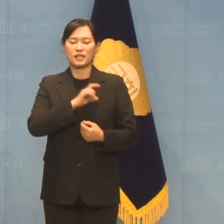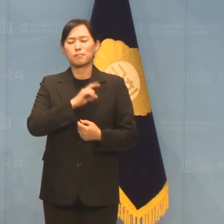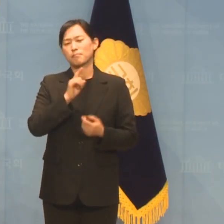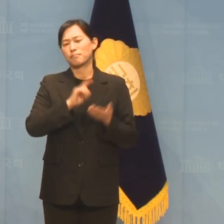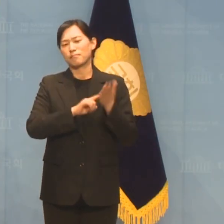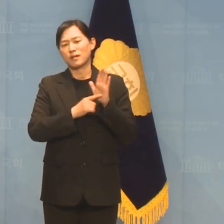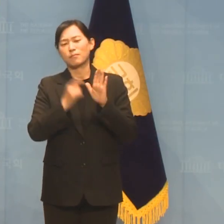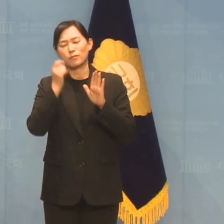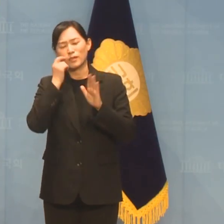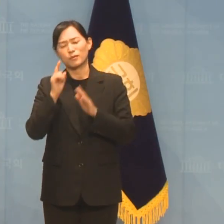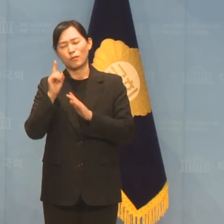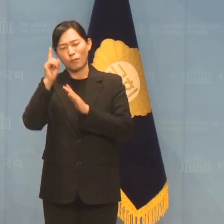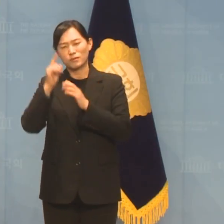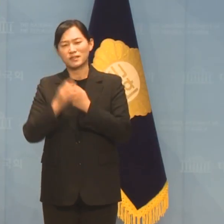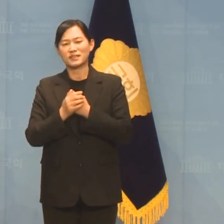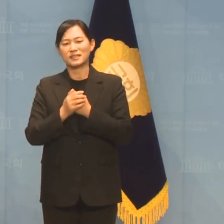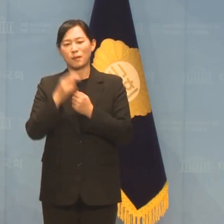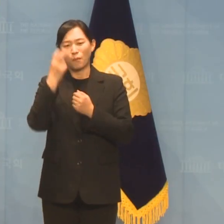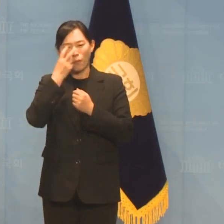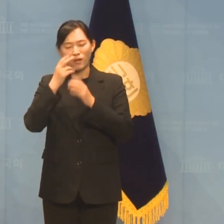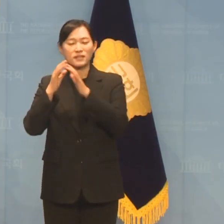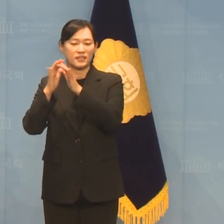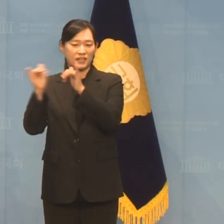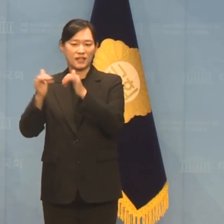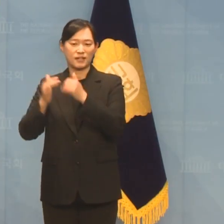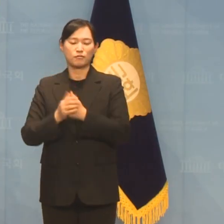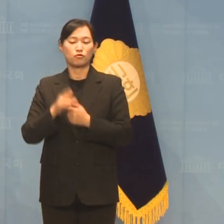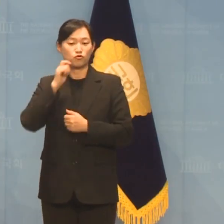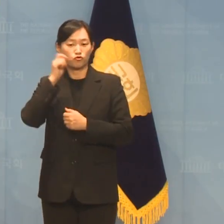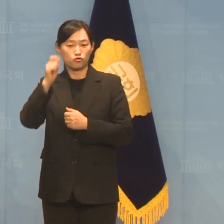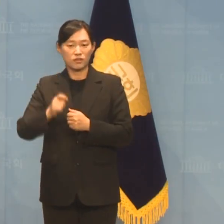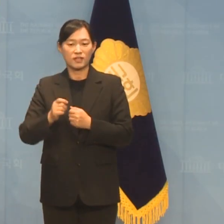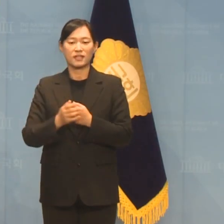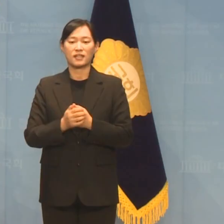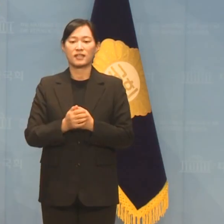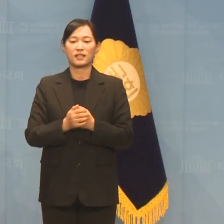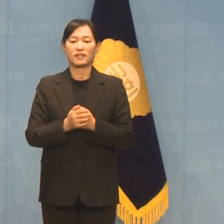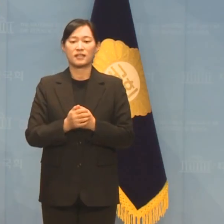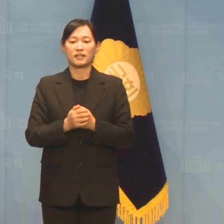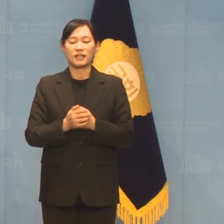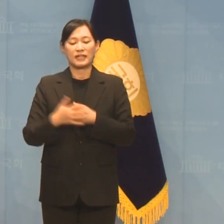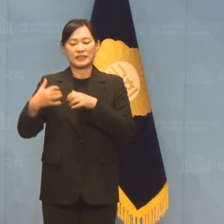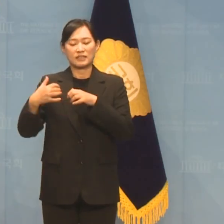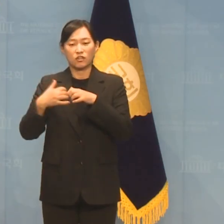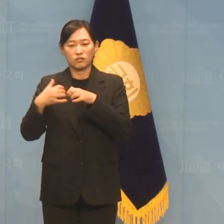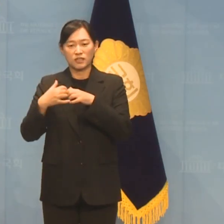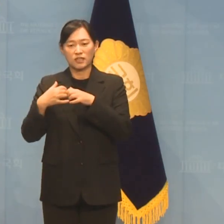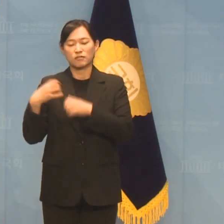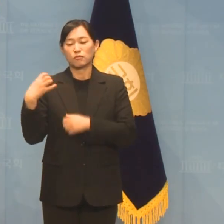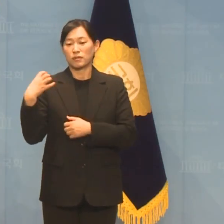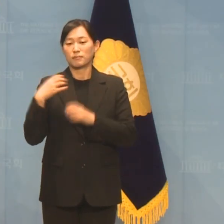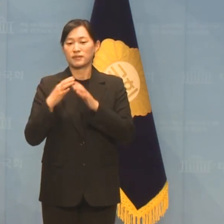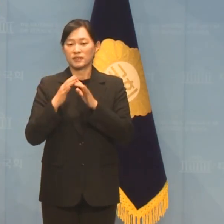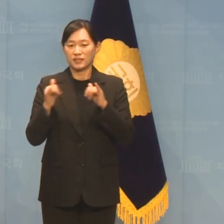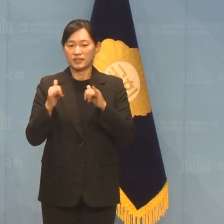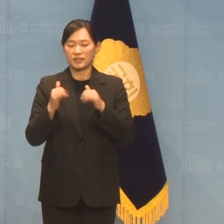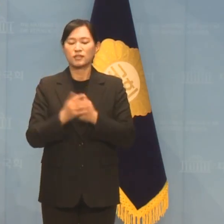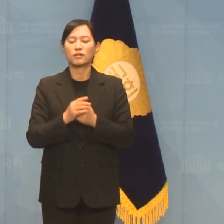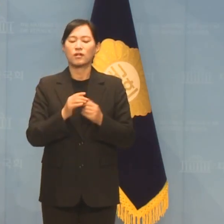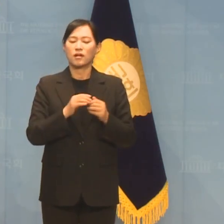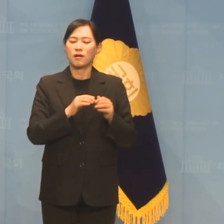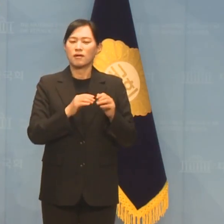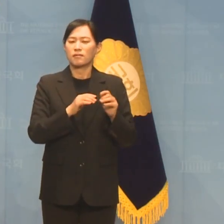정도로 높은 보안 등급이 부여된 우크라이나 특수작전군 사령부의 고위직 등 여러